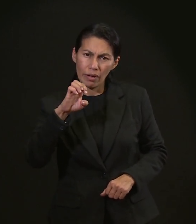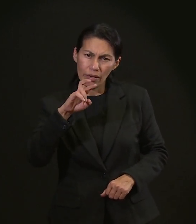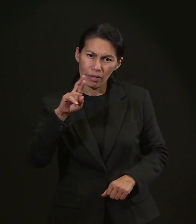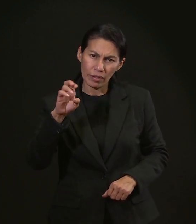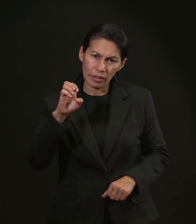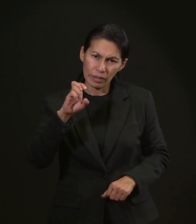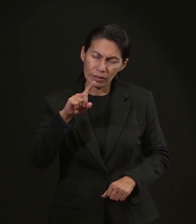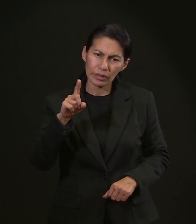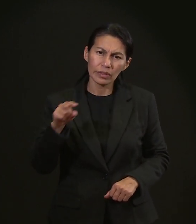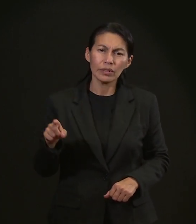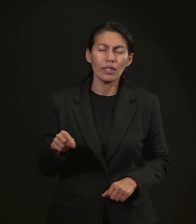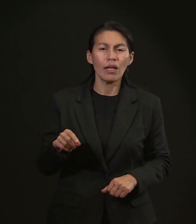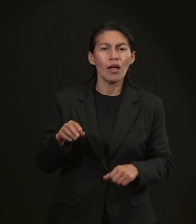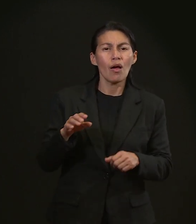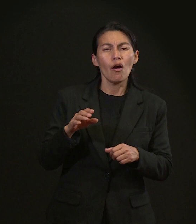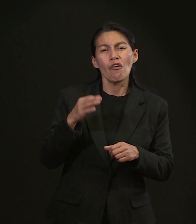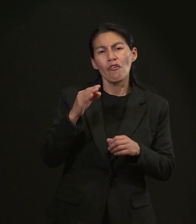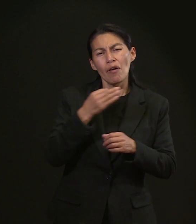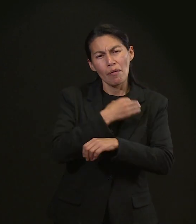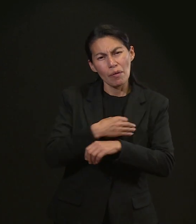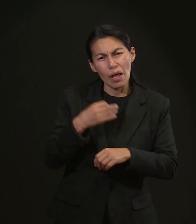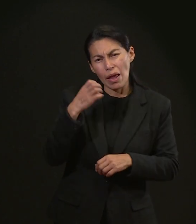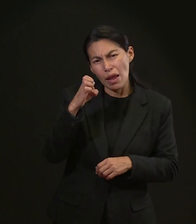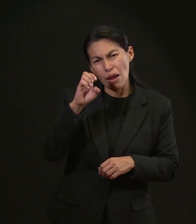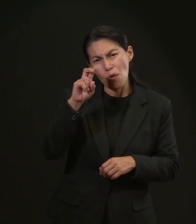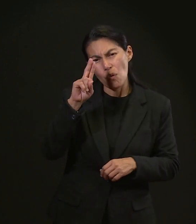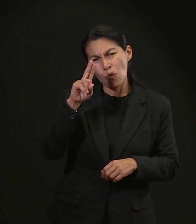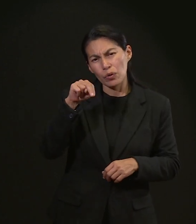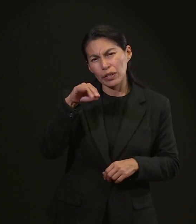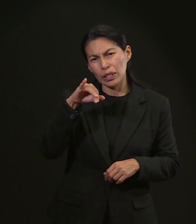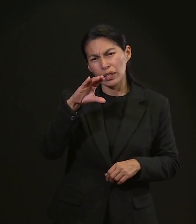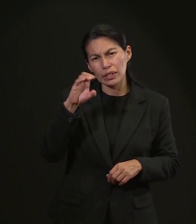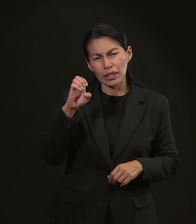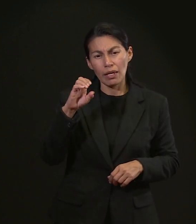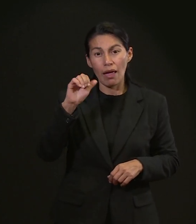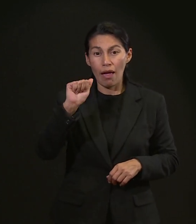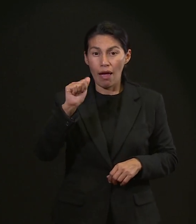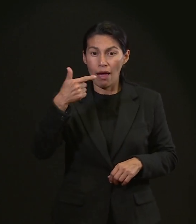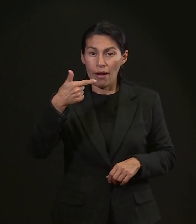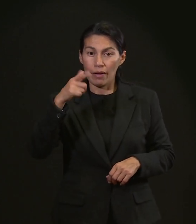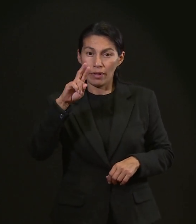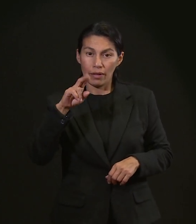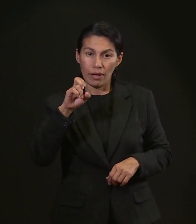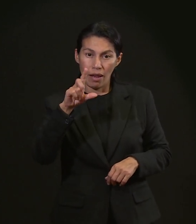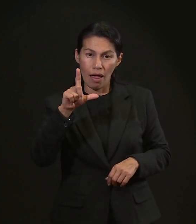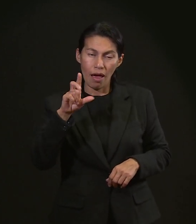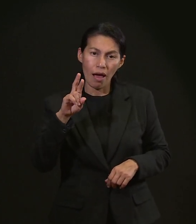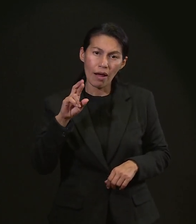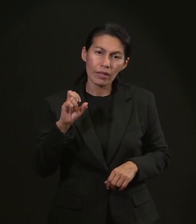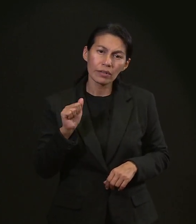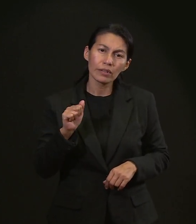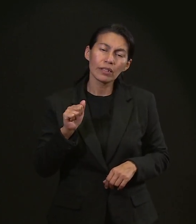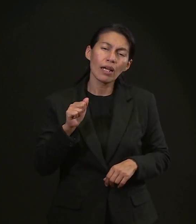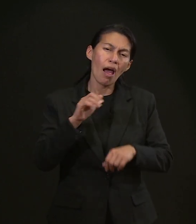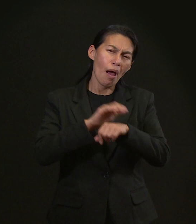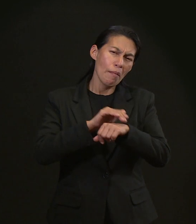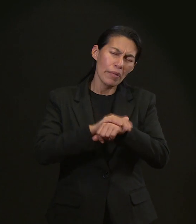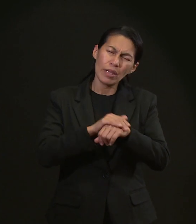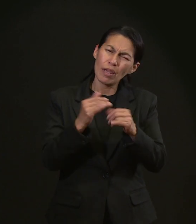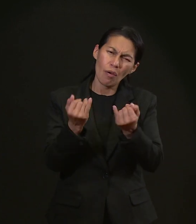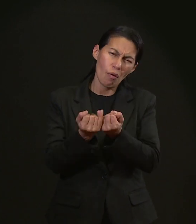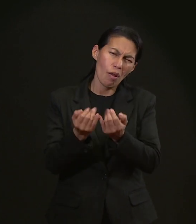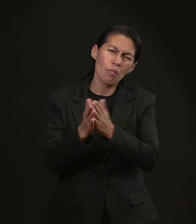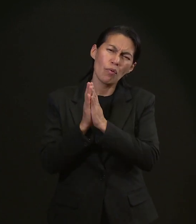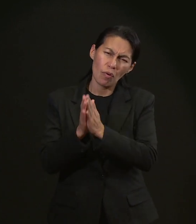y sigamos orando por el inicio aguilar y su hermana y también quisiera rogarle que oremos